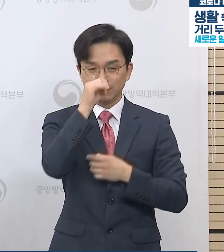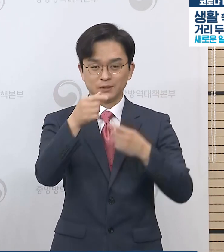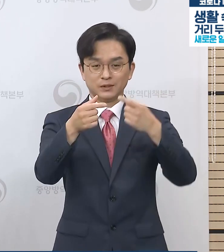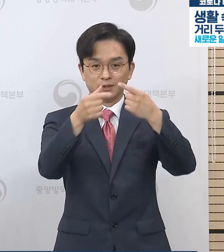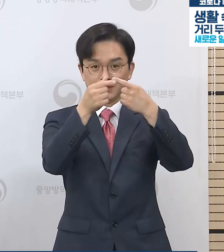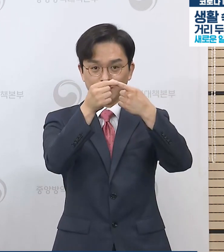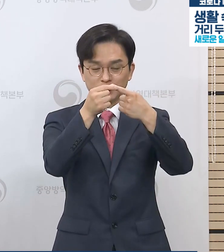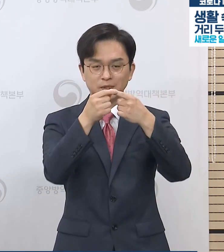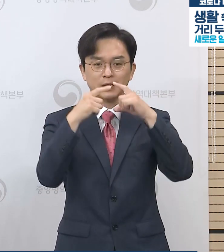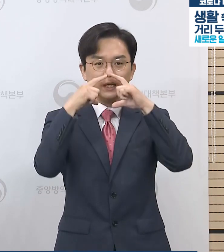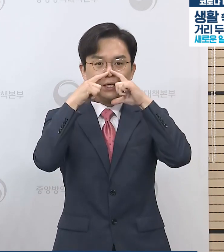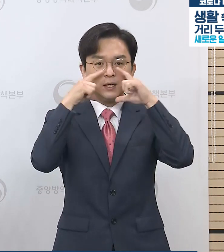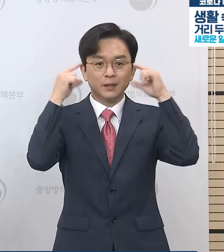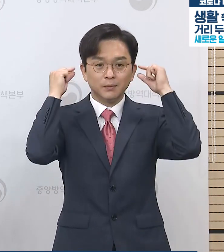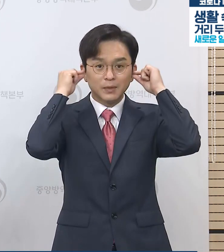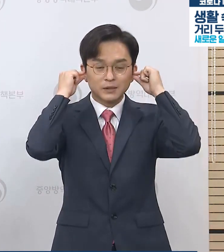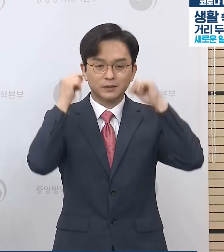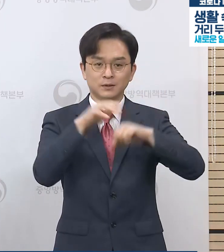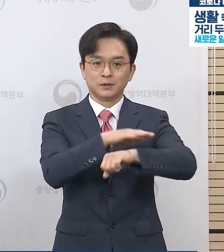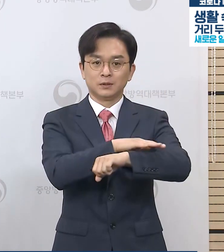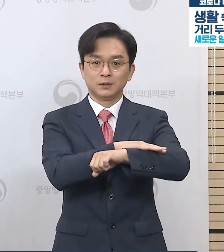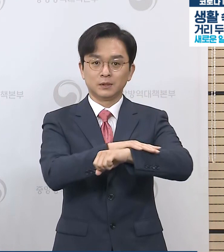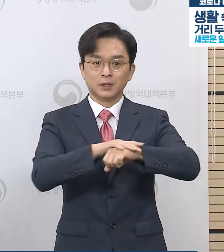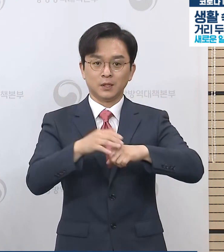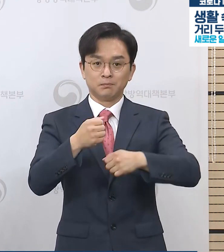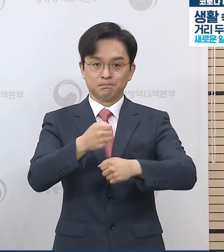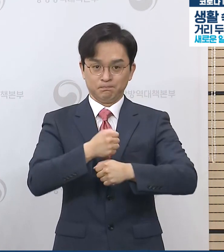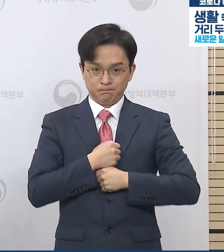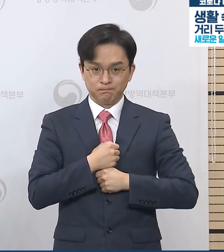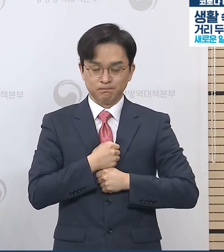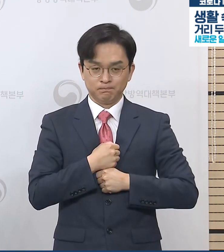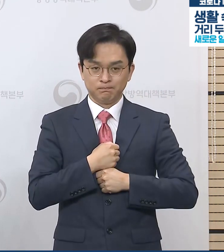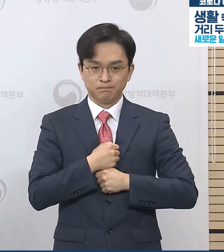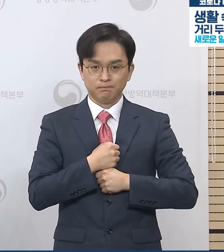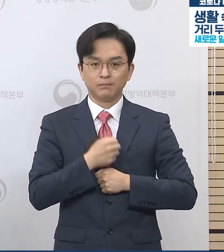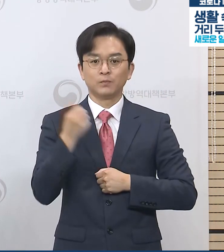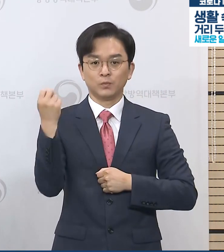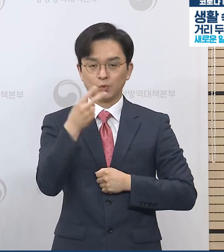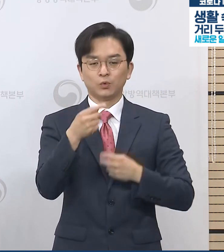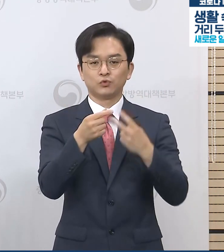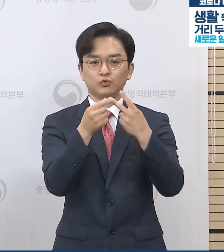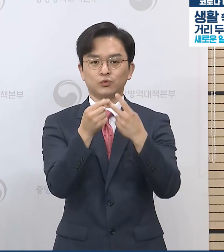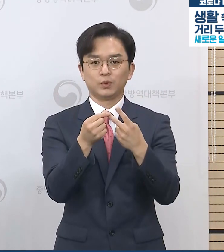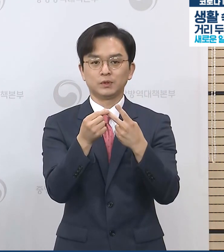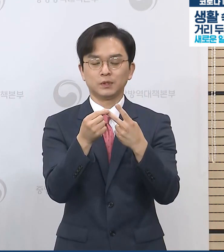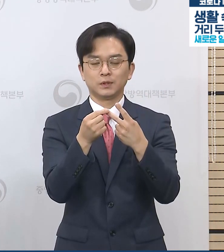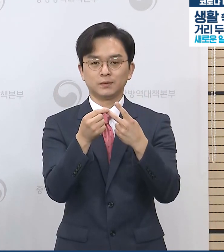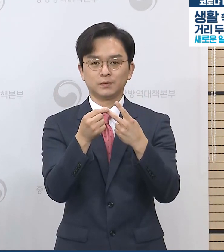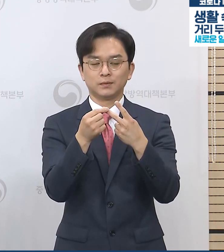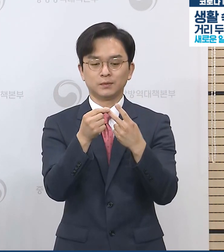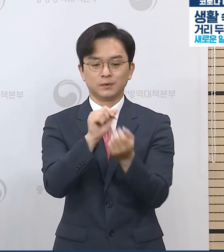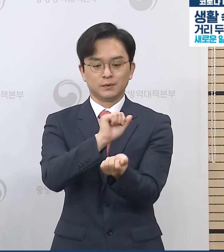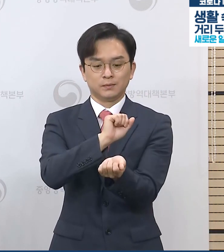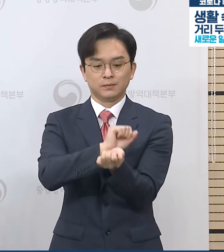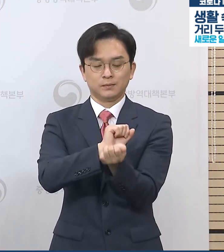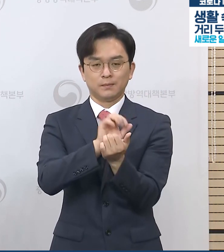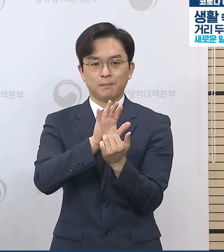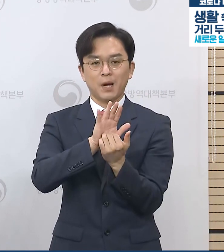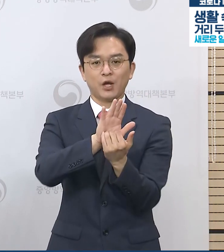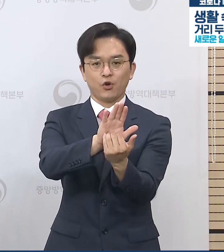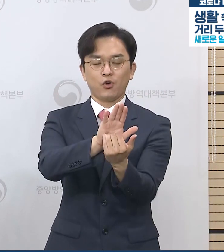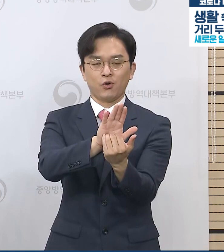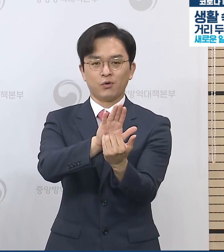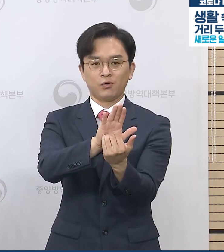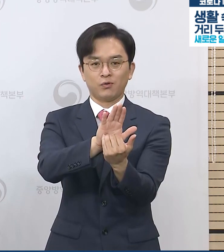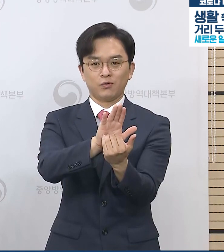착용하는 등 생활 방역 수칙을 철저히 준수하고, 두 번째로 방역과 연계해서